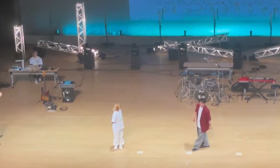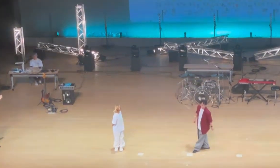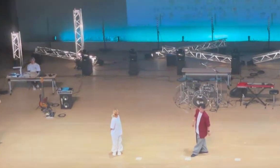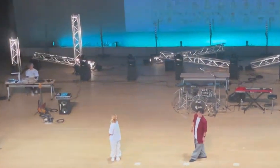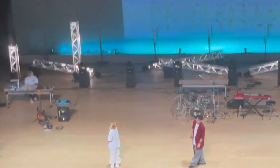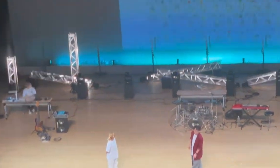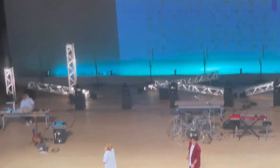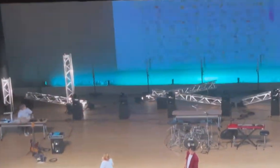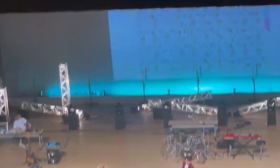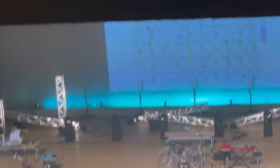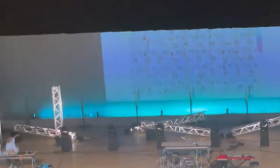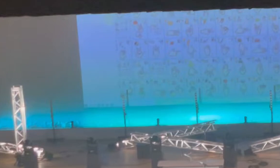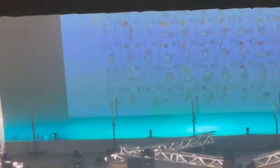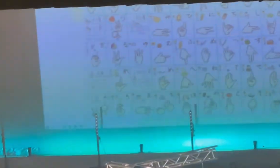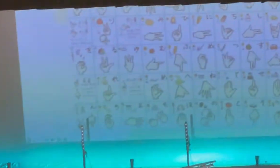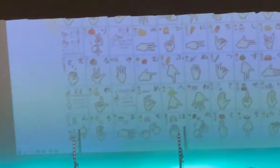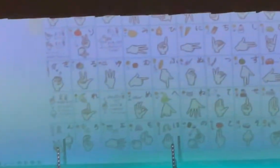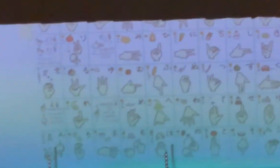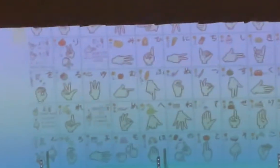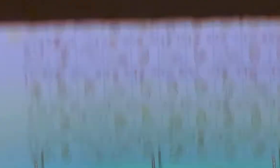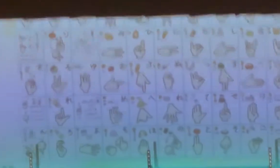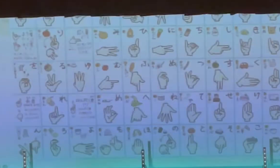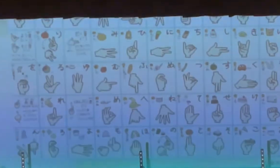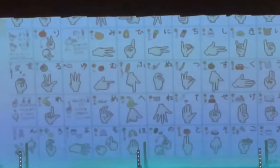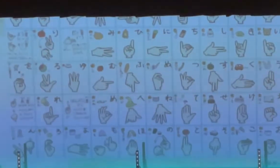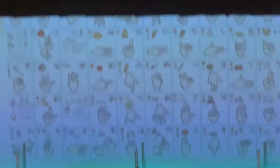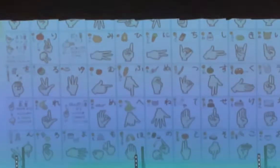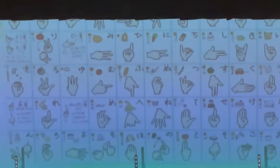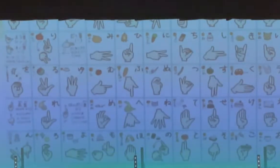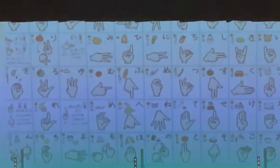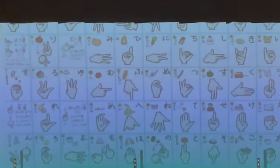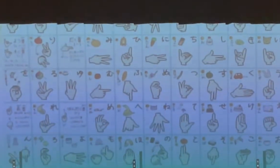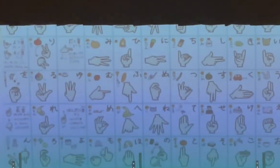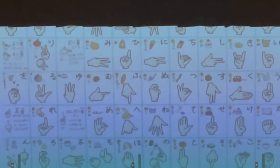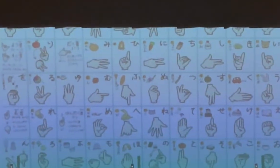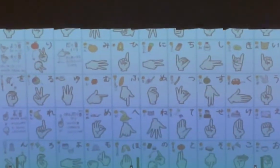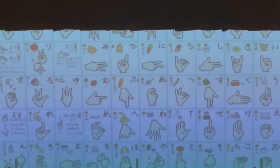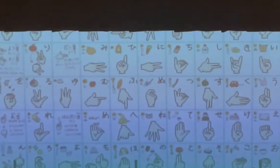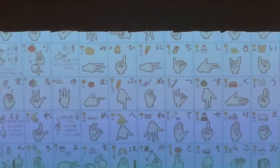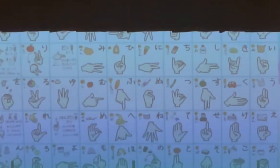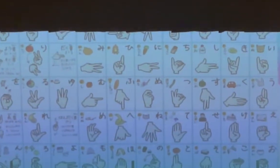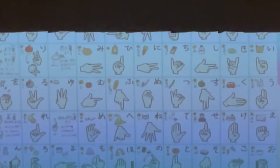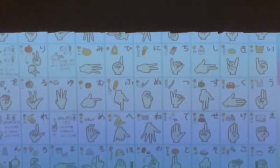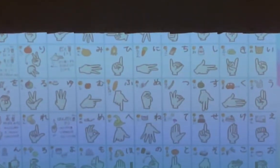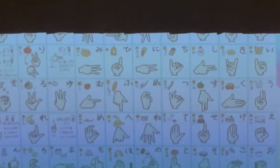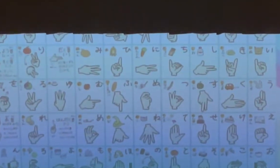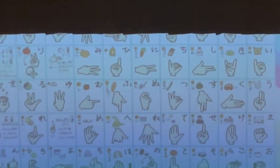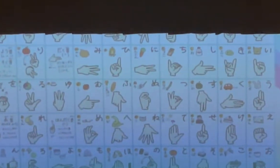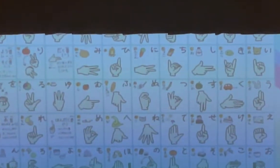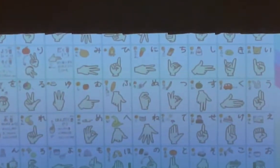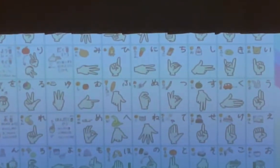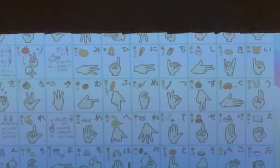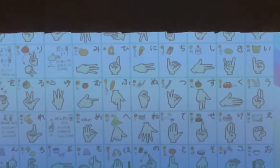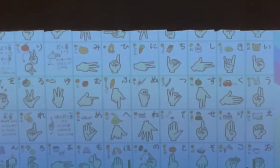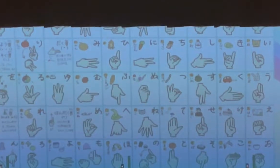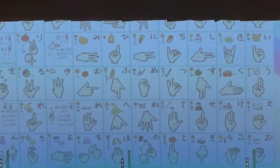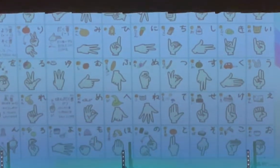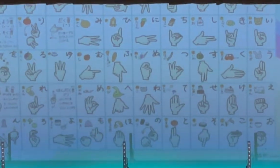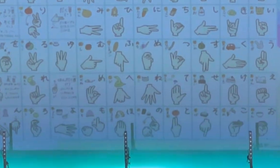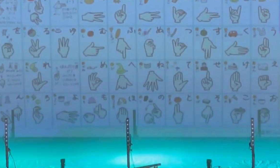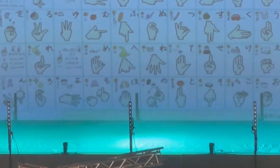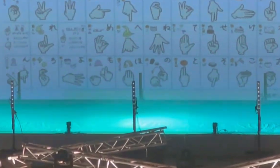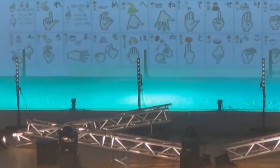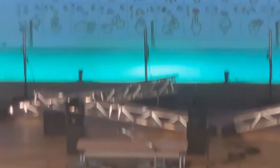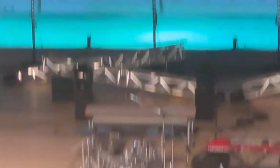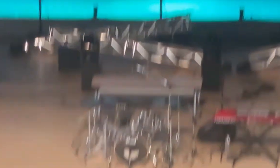？見える？ね、ちょっとね、簡単だからね、せっかくだからちょっと指文字やっていきましょう。はい、まずは皆さ